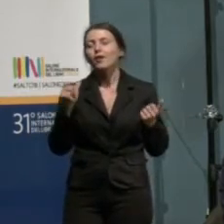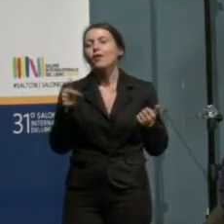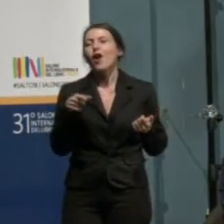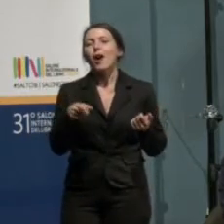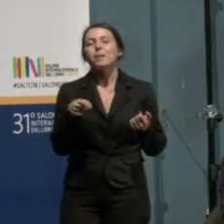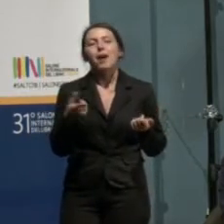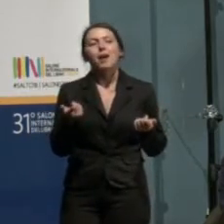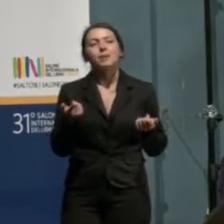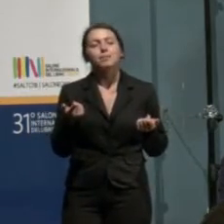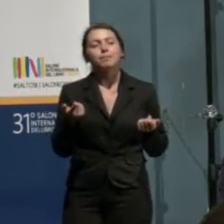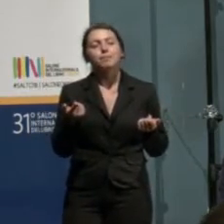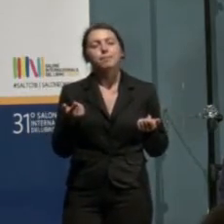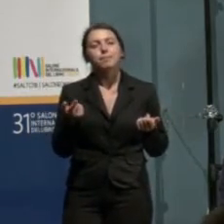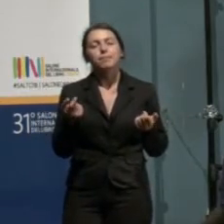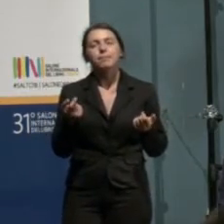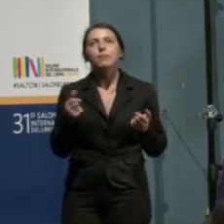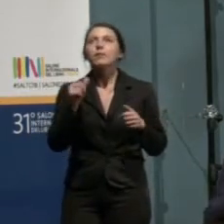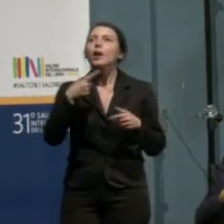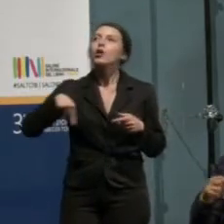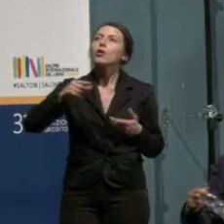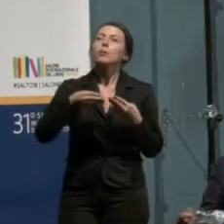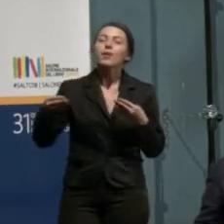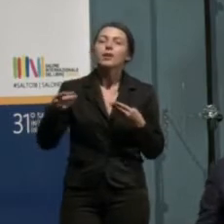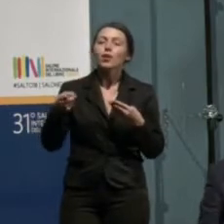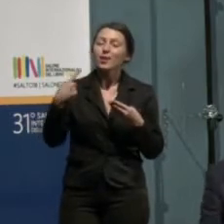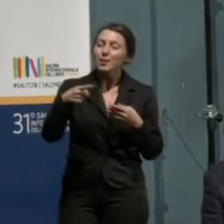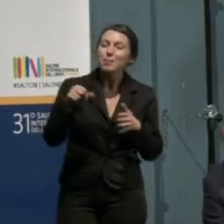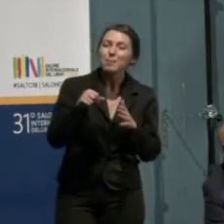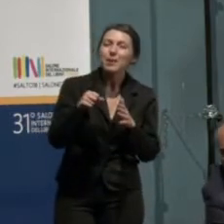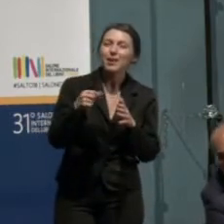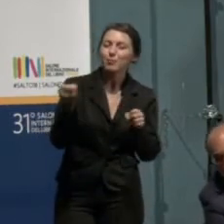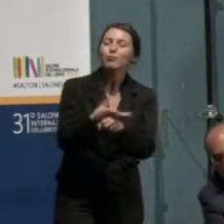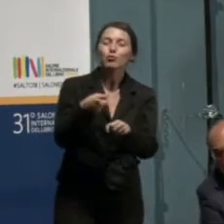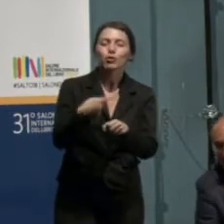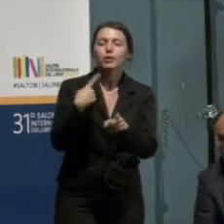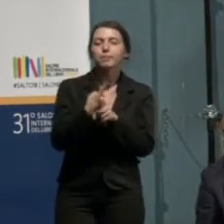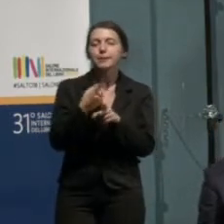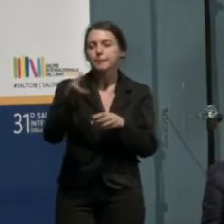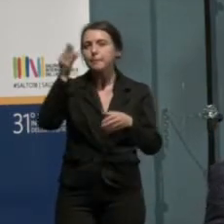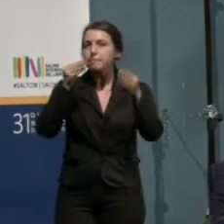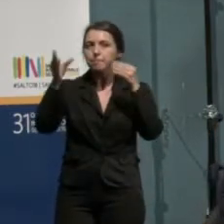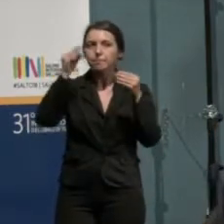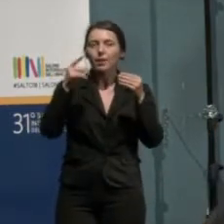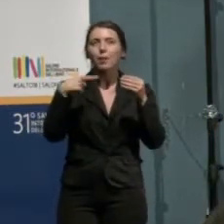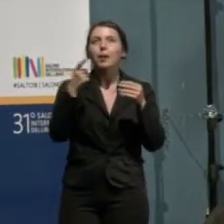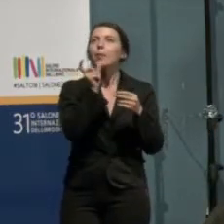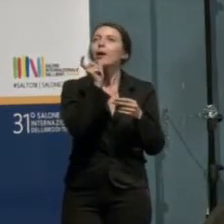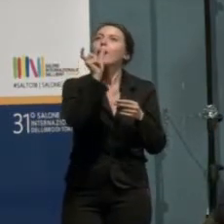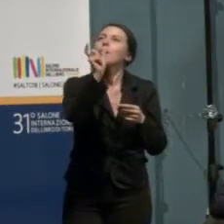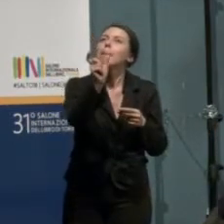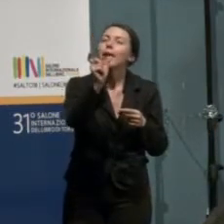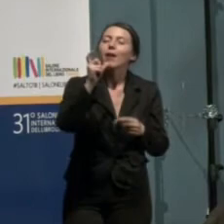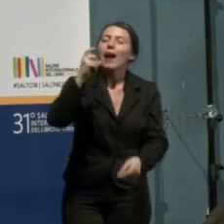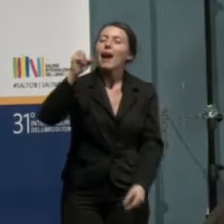professionalmente bisognerà imparare poi col tempo perché non useremo più la parola a caso non è un caso